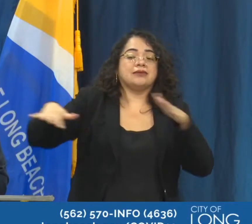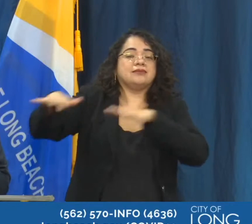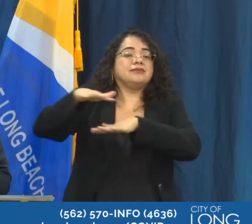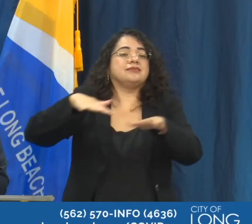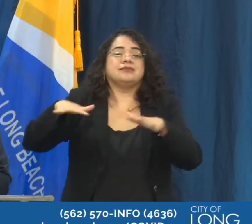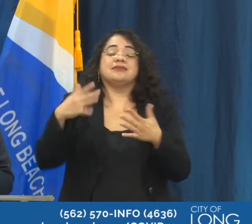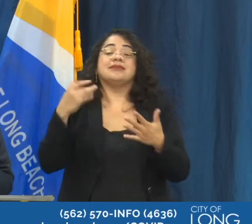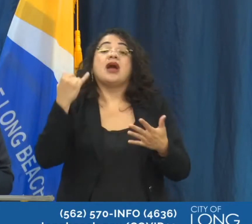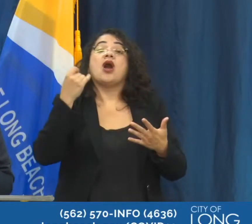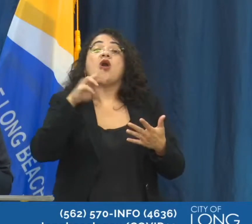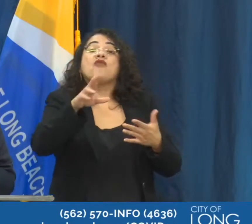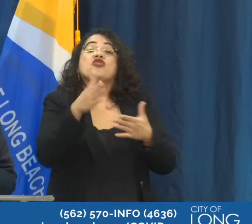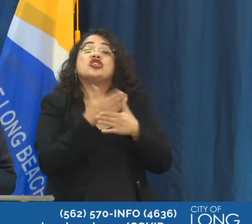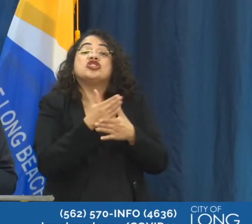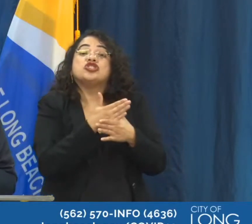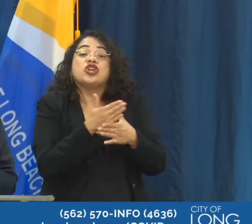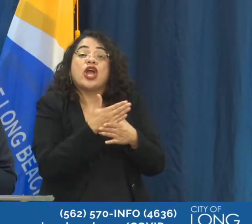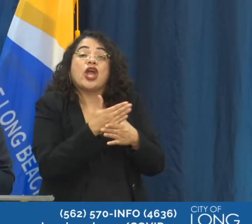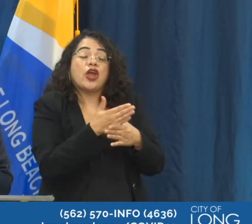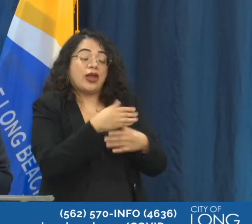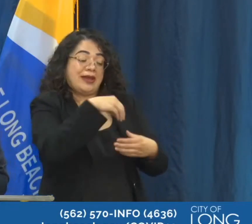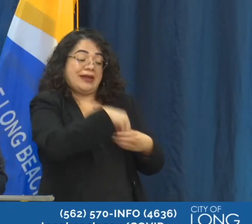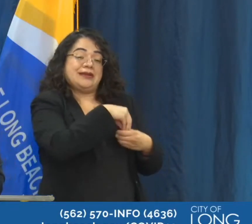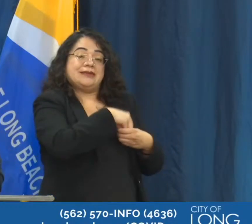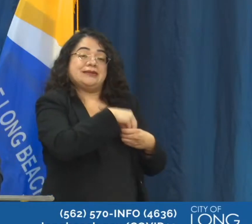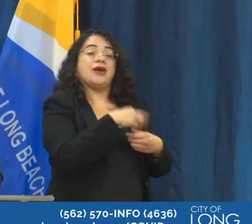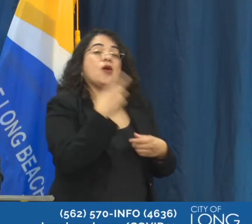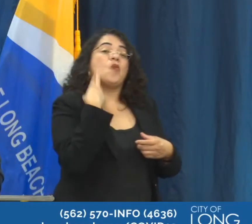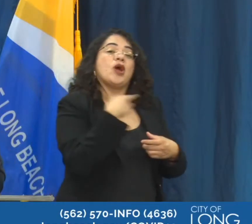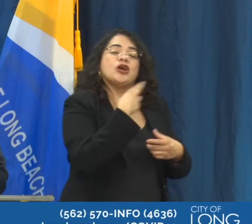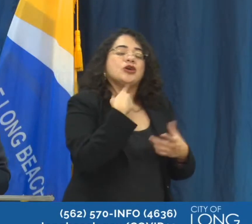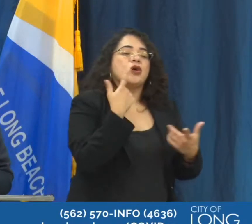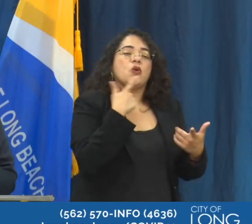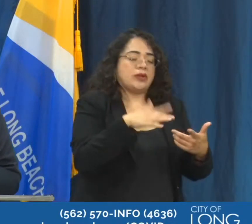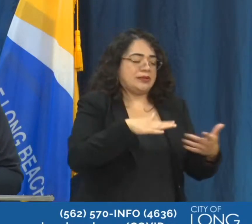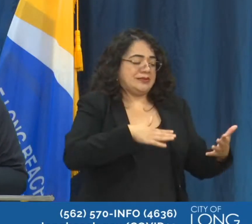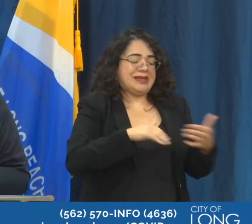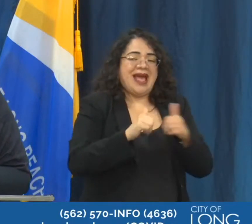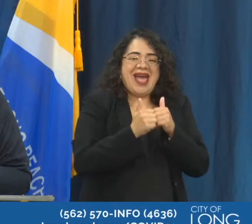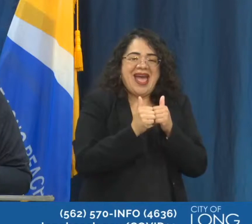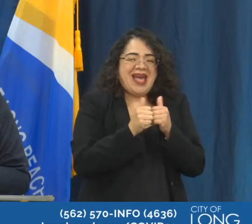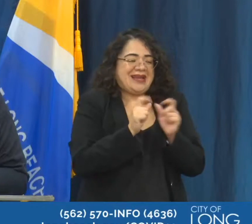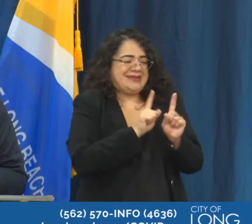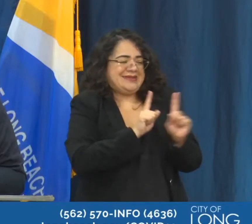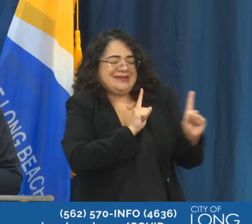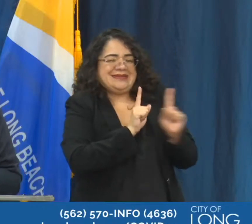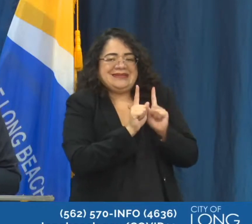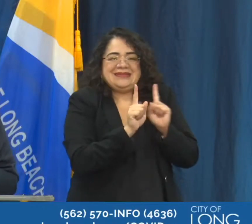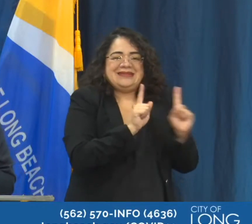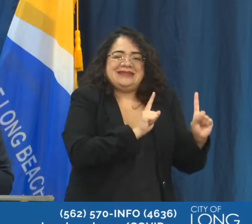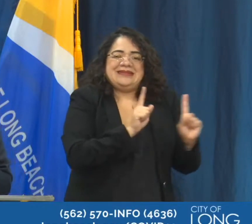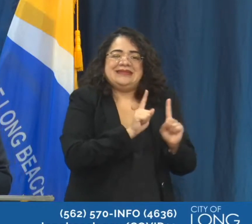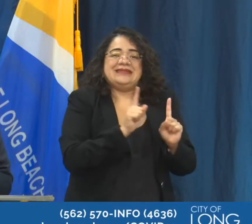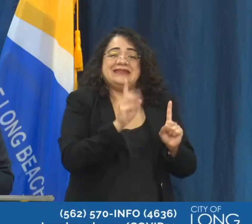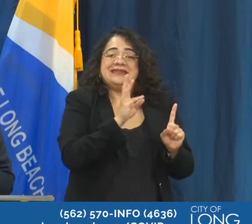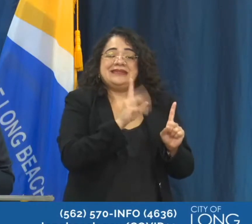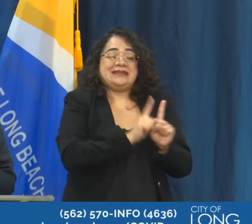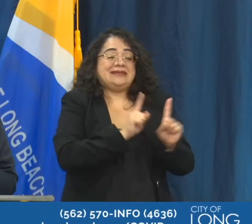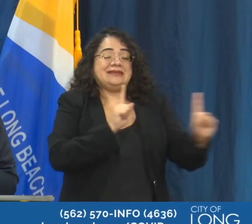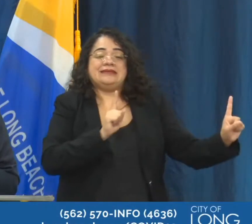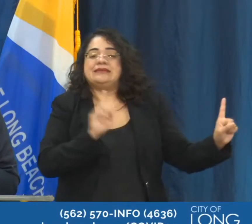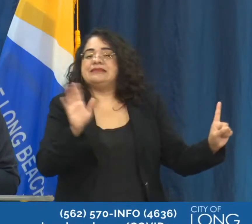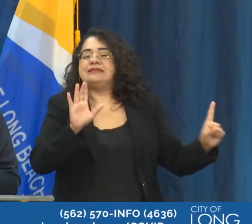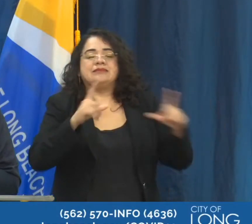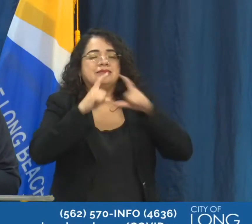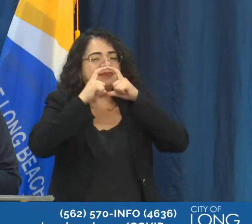compartiendo espacio al aire libre o en público y no pueden mantener el distanciamiento físico de seis pies también es